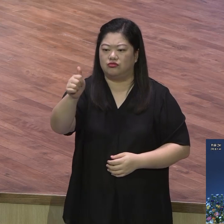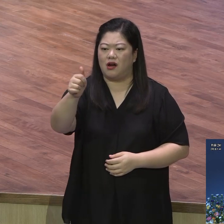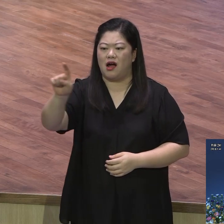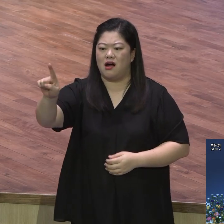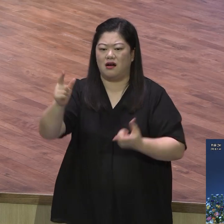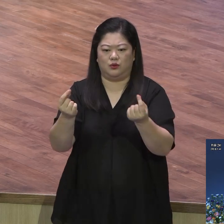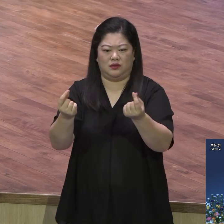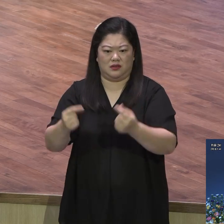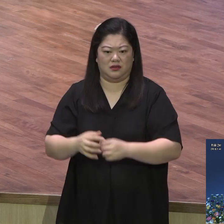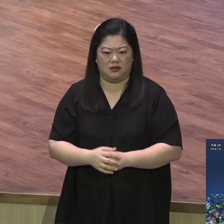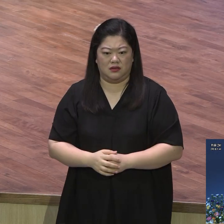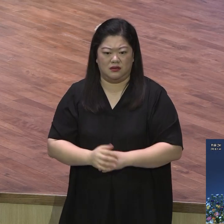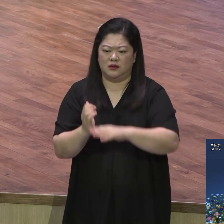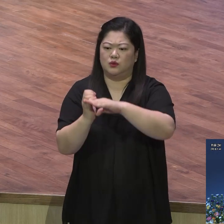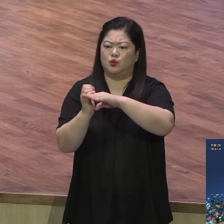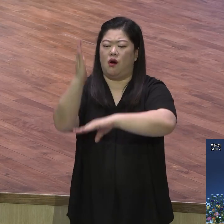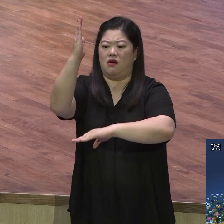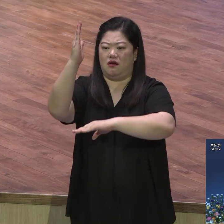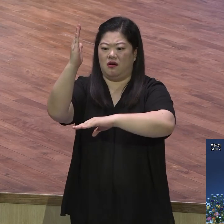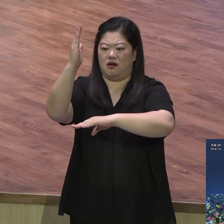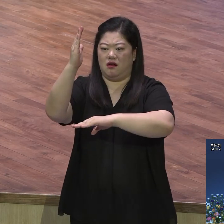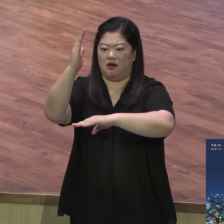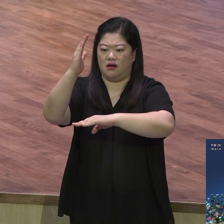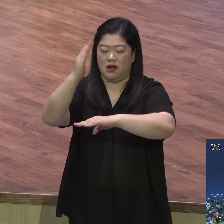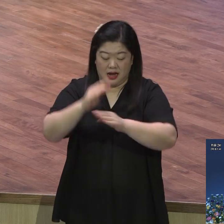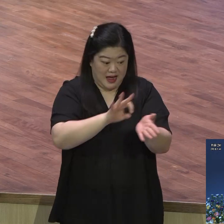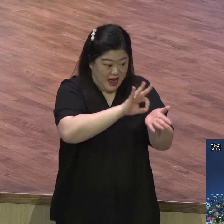그래서 현장을 놓쳐야 됐다.